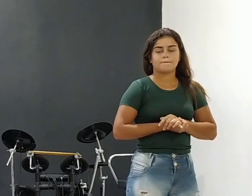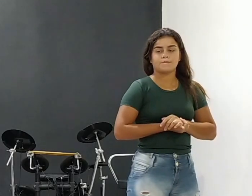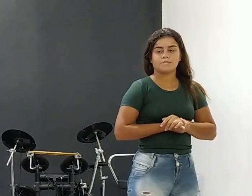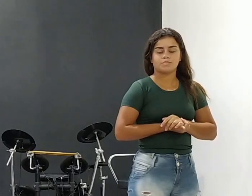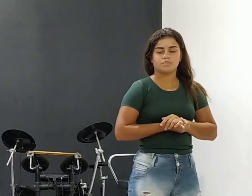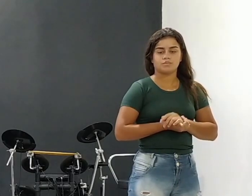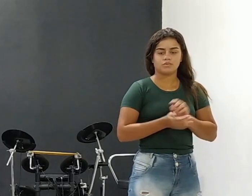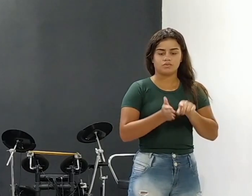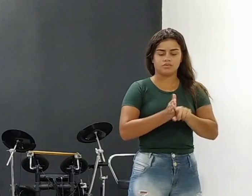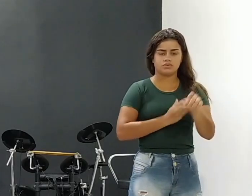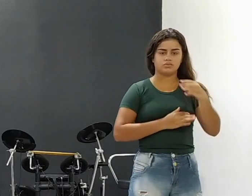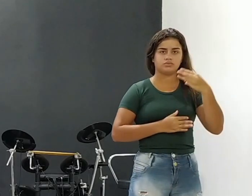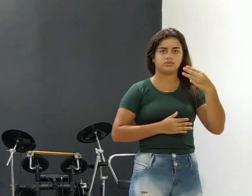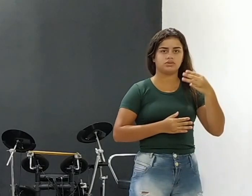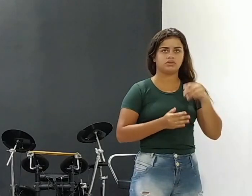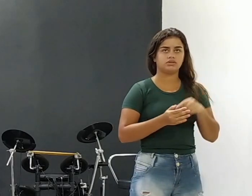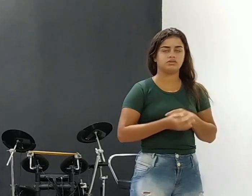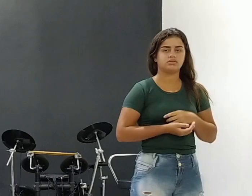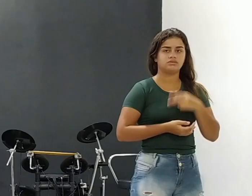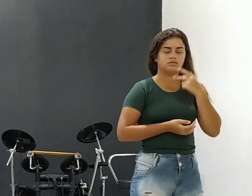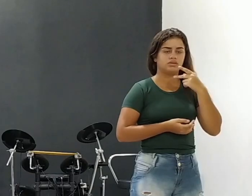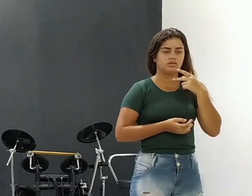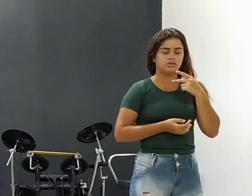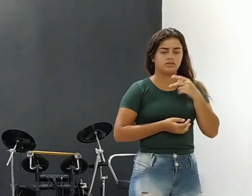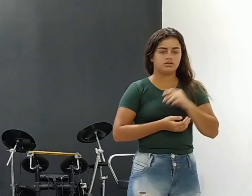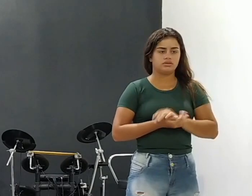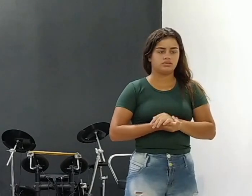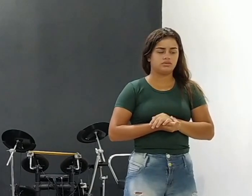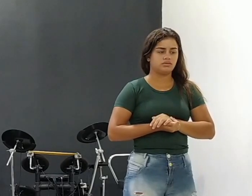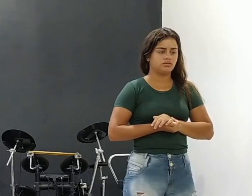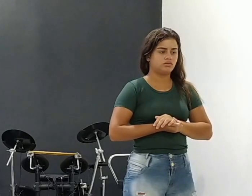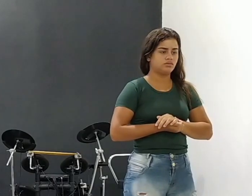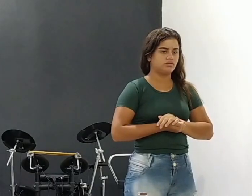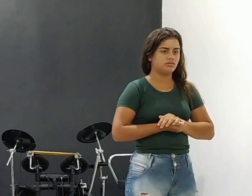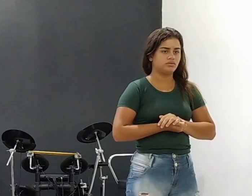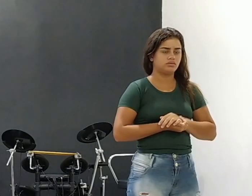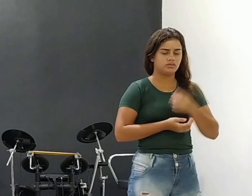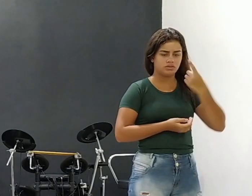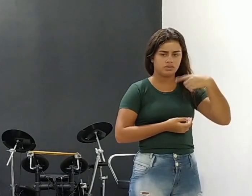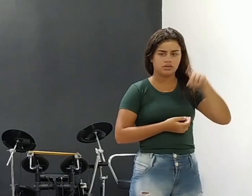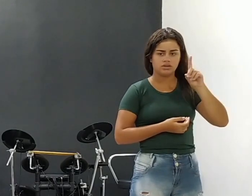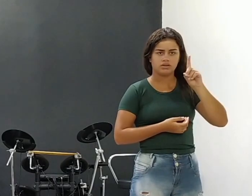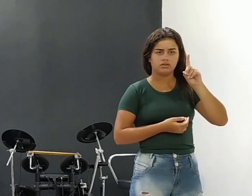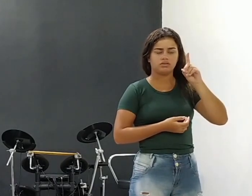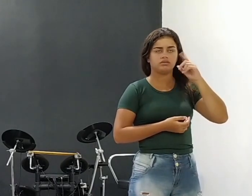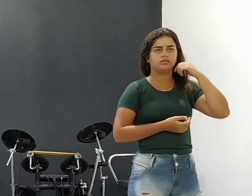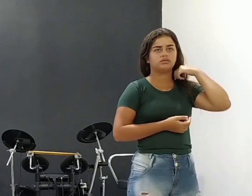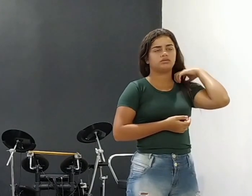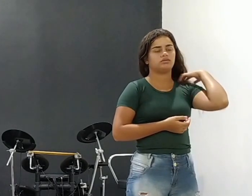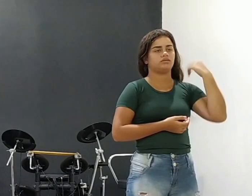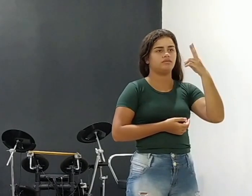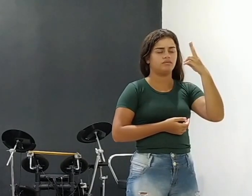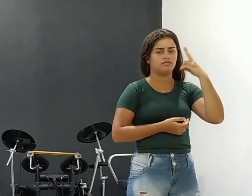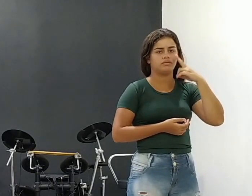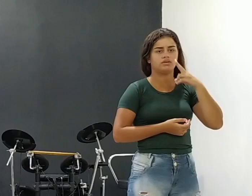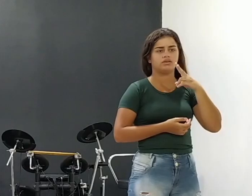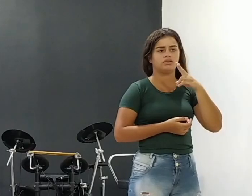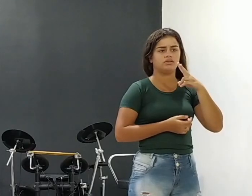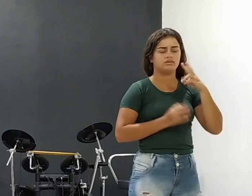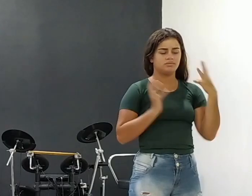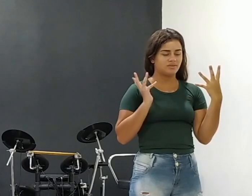no versículo 3, ela continua assim: então disse consigo mesmo, irei para lá e verei essa